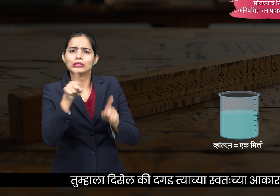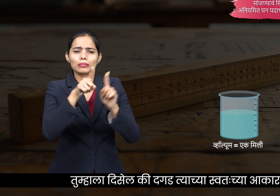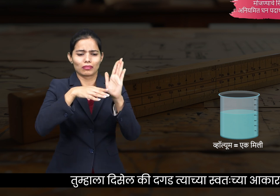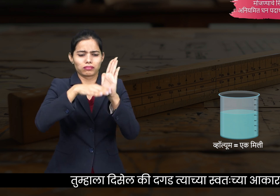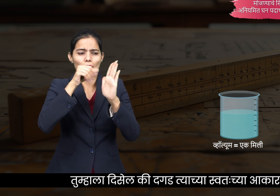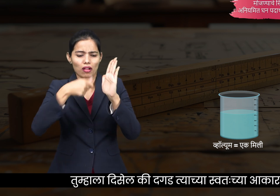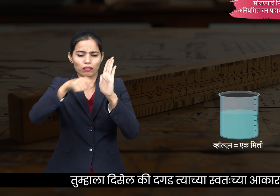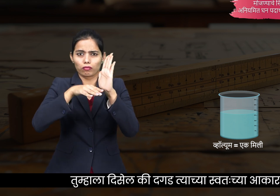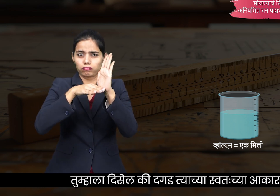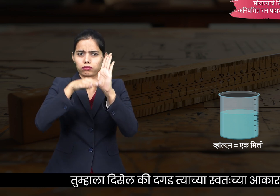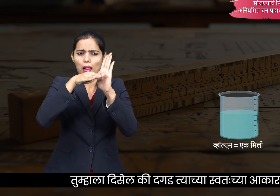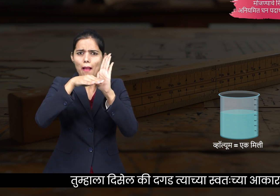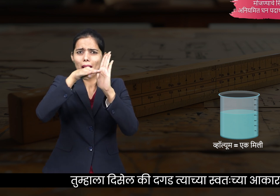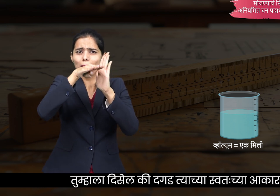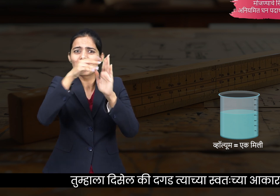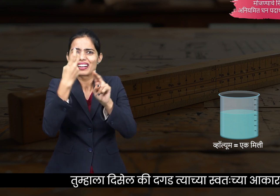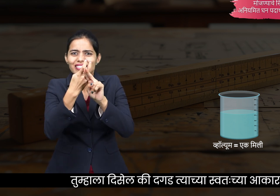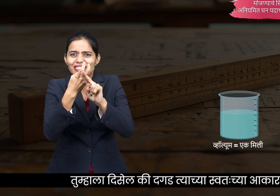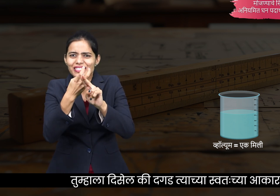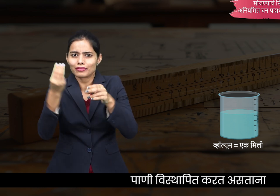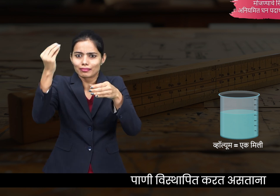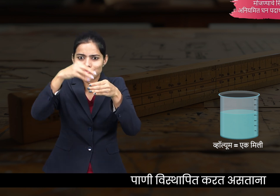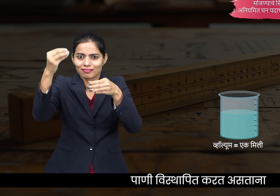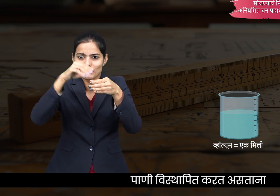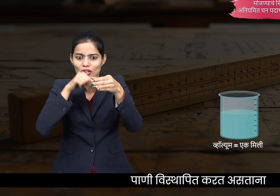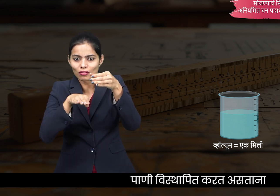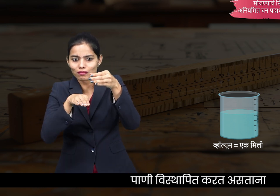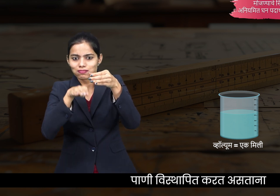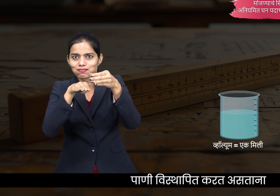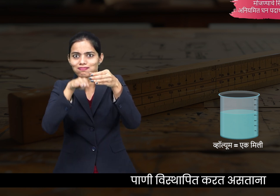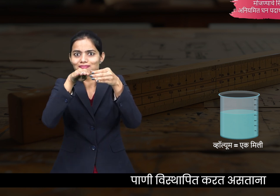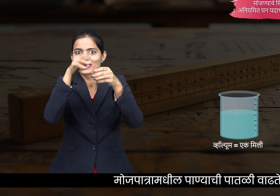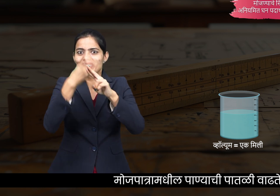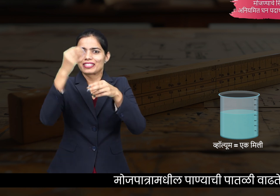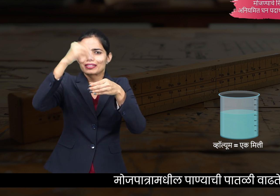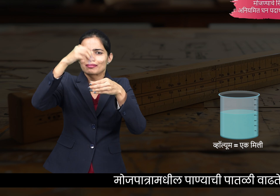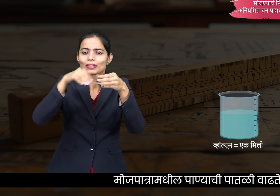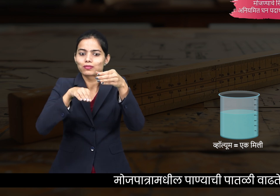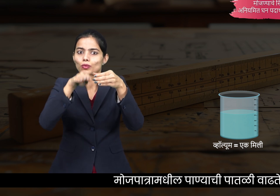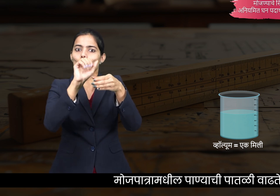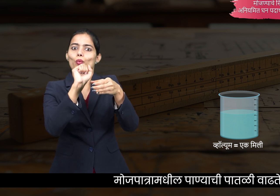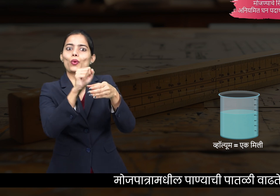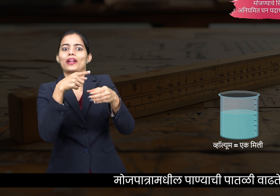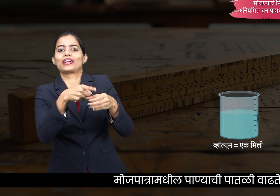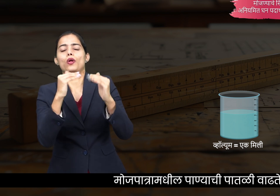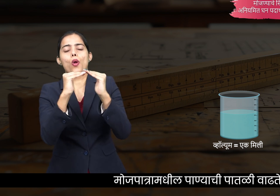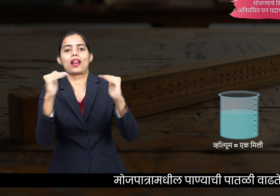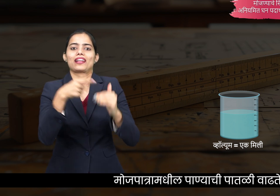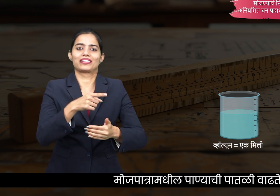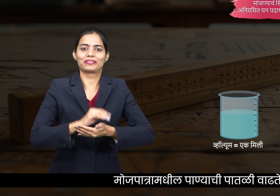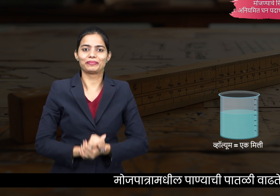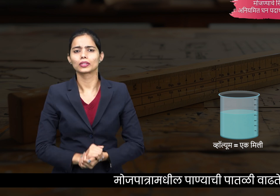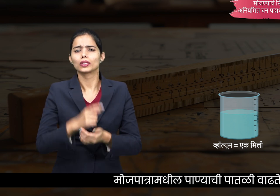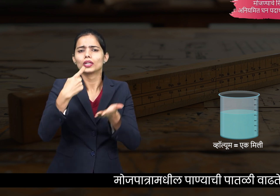तुम्हाला दिसेल की दगड त्याच्या स्वतःच्या आकारमाना इतके पाणी विस्थापित करत असताना मोजपात्रामधील पाण्याची पातळी वाढते.